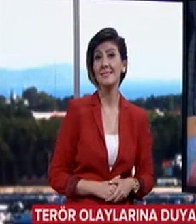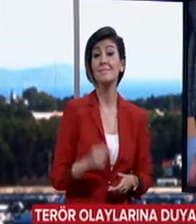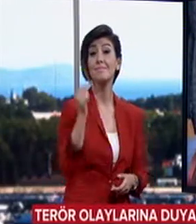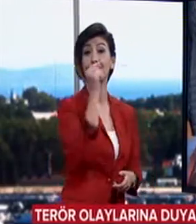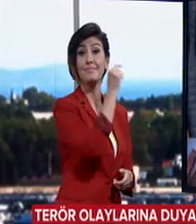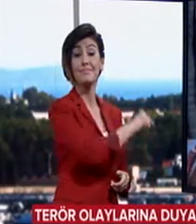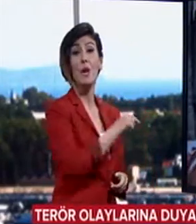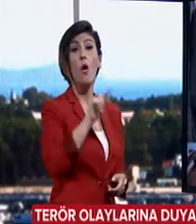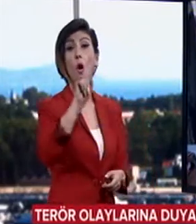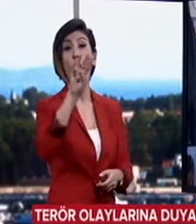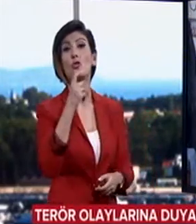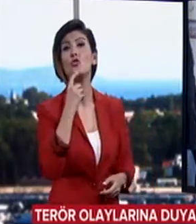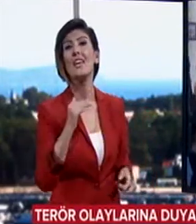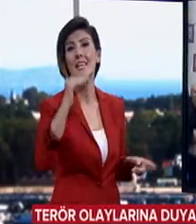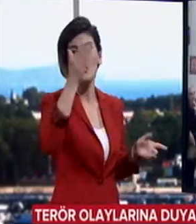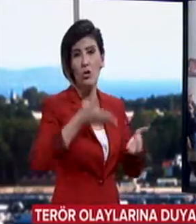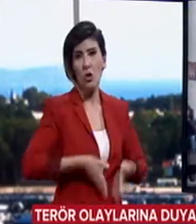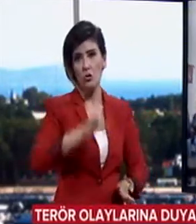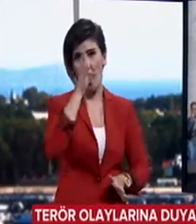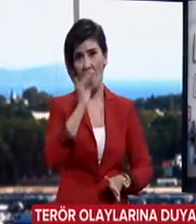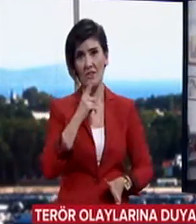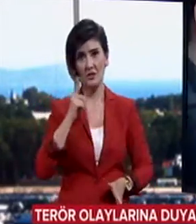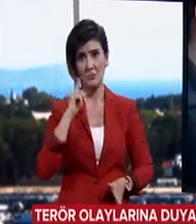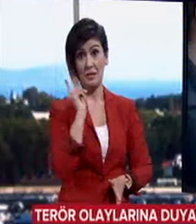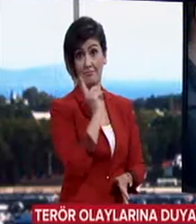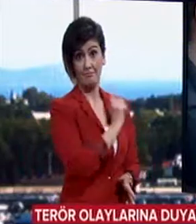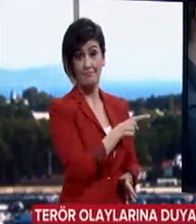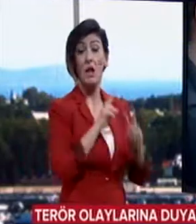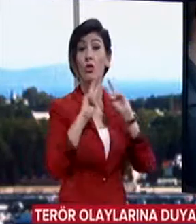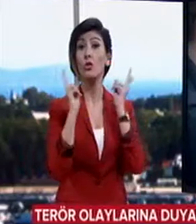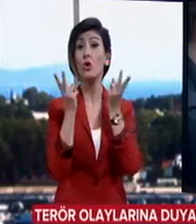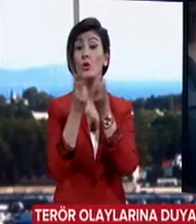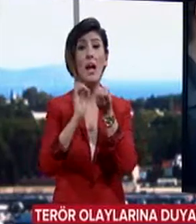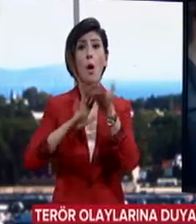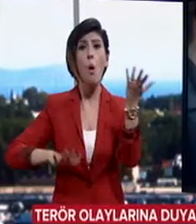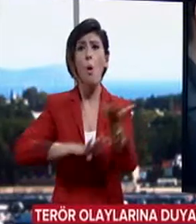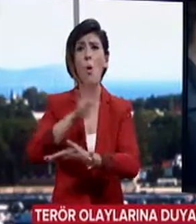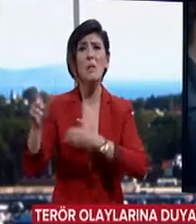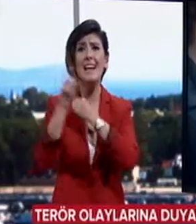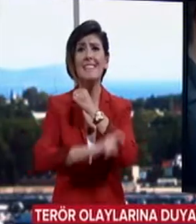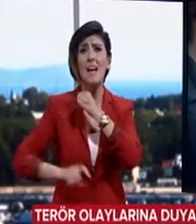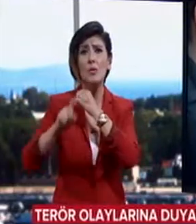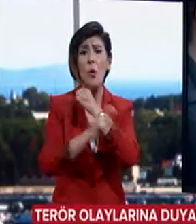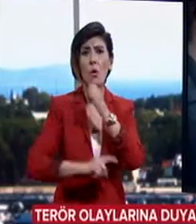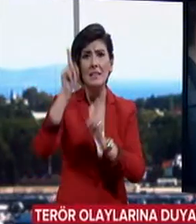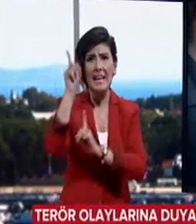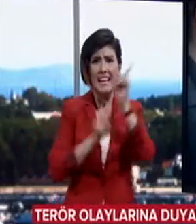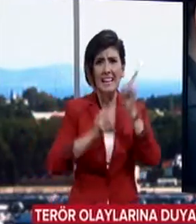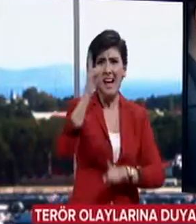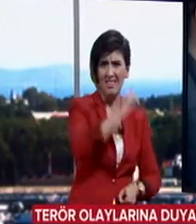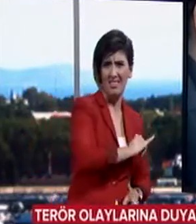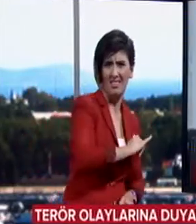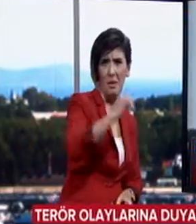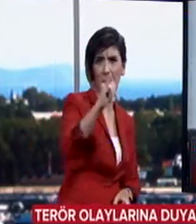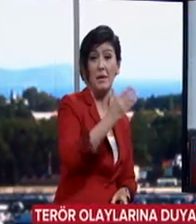Özol Utsukarcı 13 yaşında, doğuştan işitme engelli. Dünyada yaşanan terör olaylarına sosyal medya üzerinden tepki